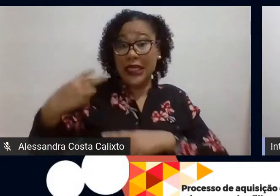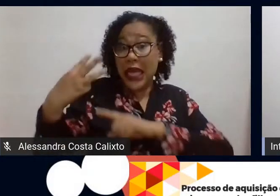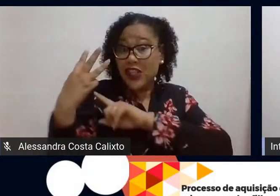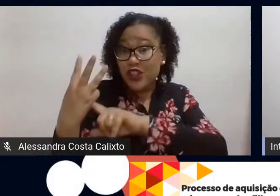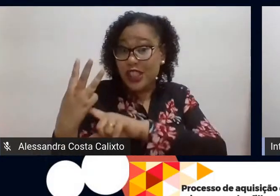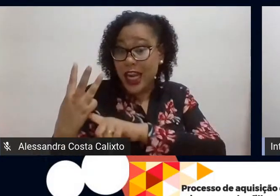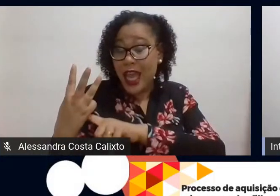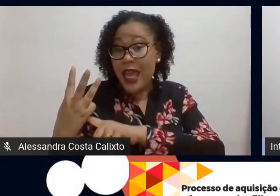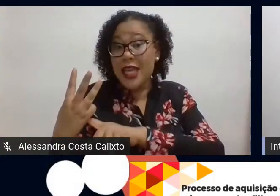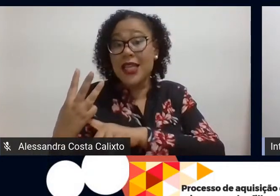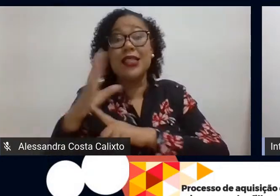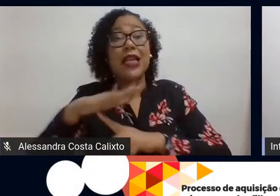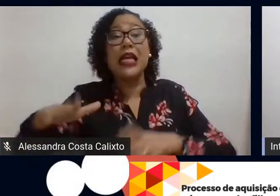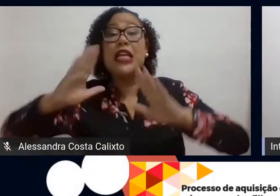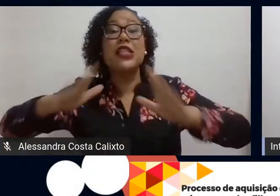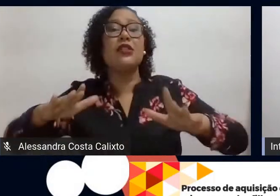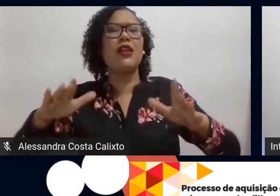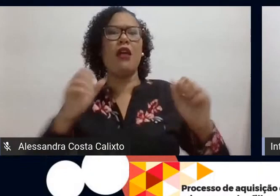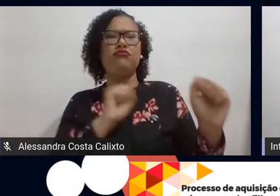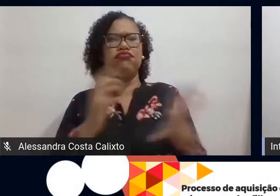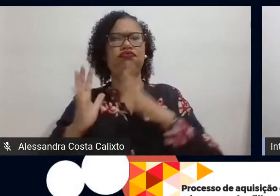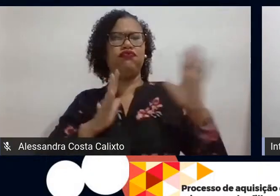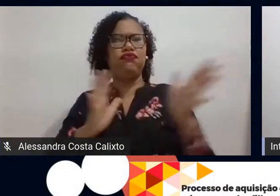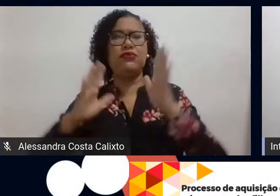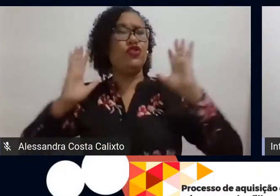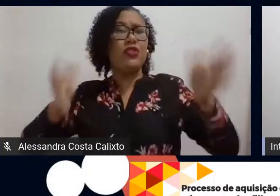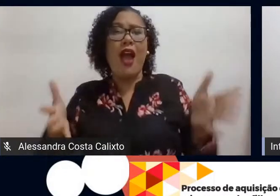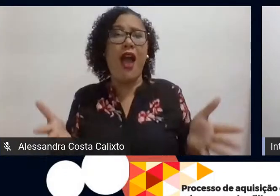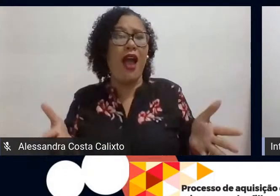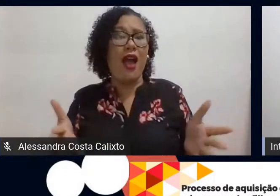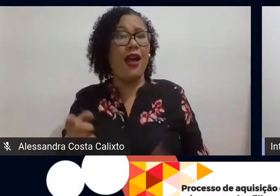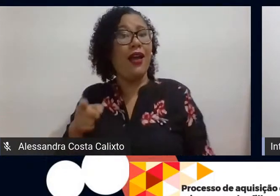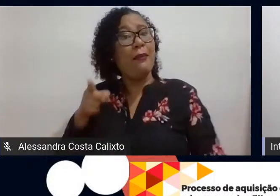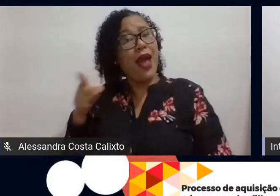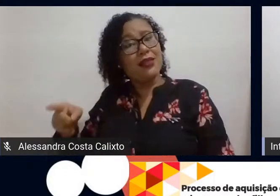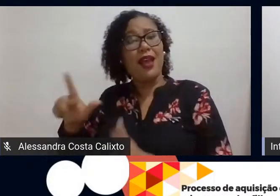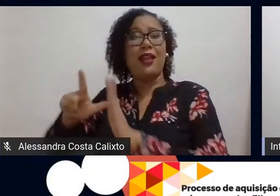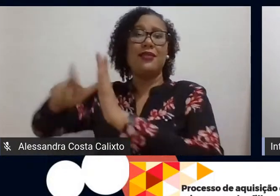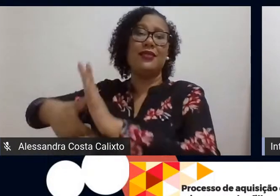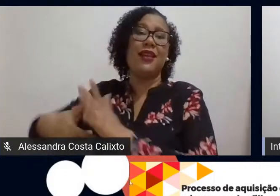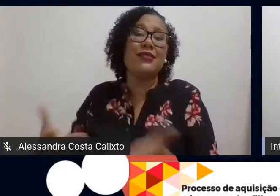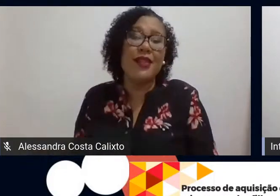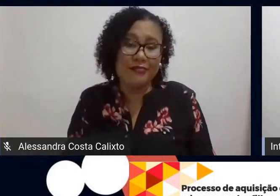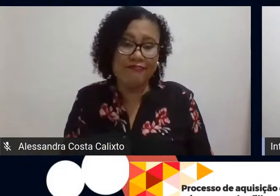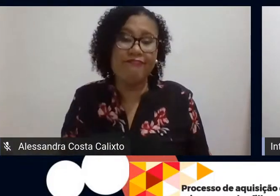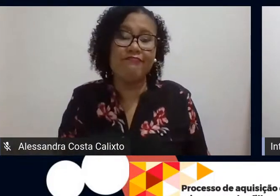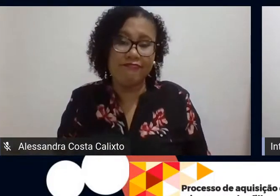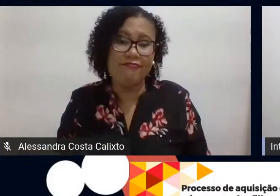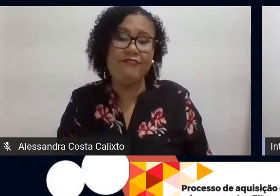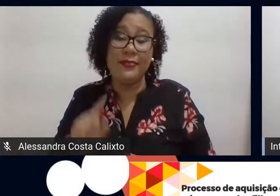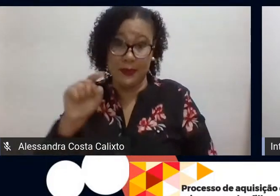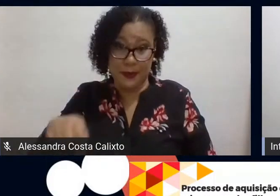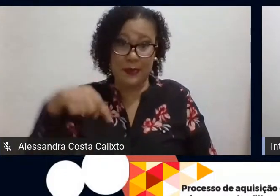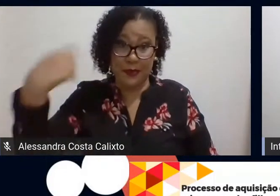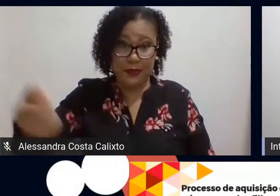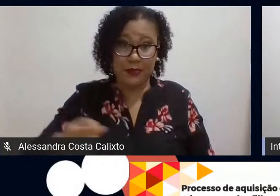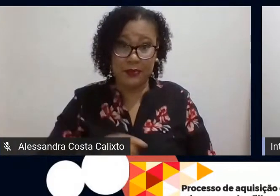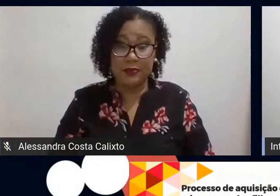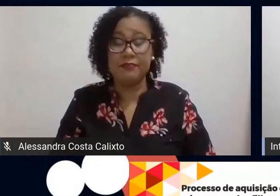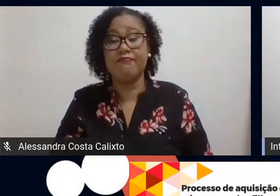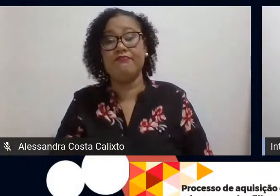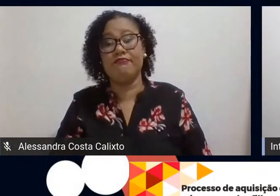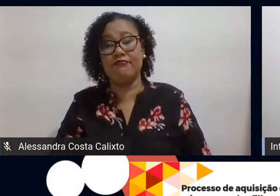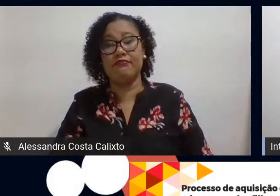aquisição linguística. Na idade de 3 anos, a criança já deveria ter uma fluência, mas os